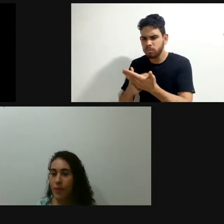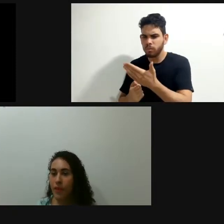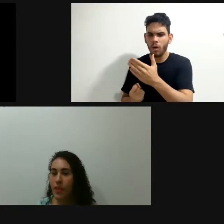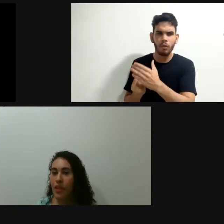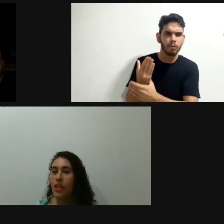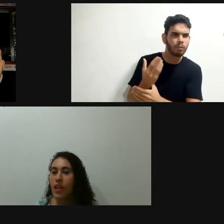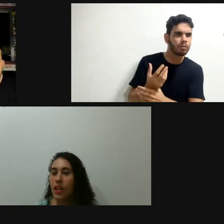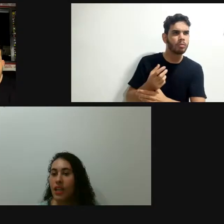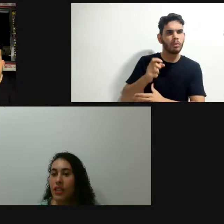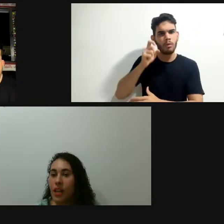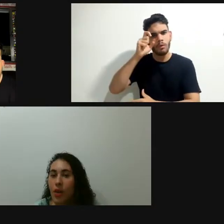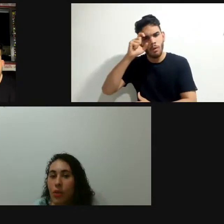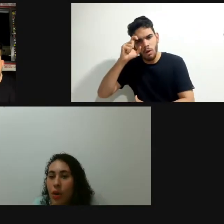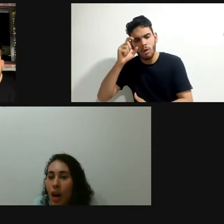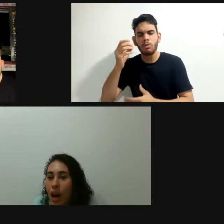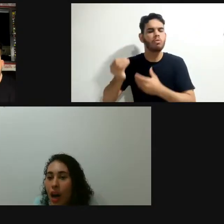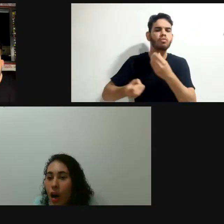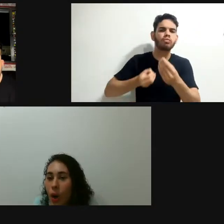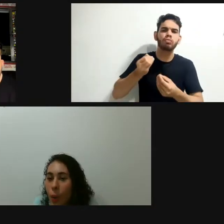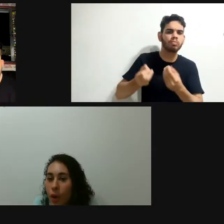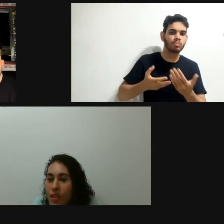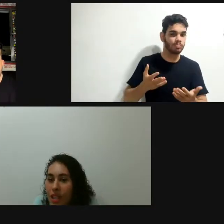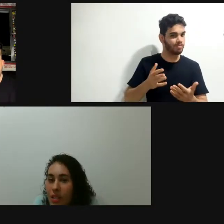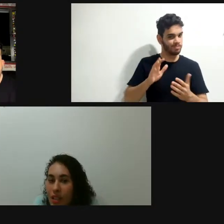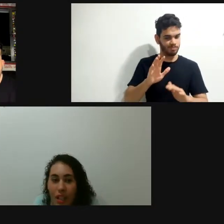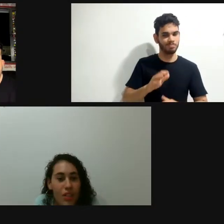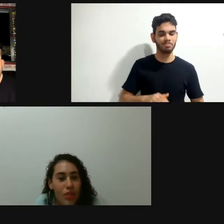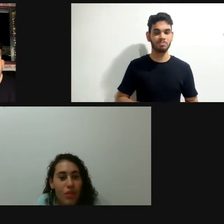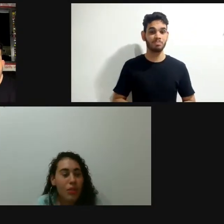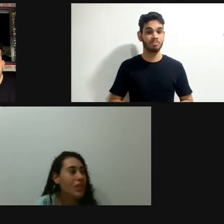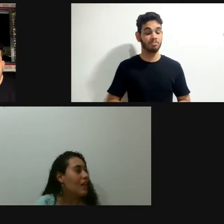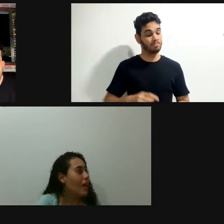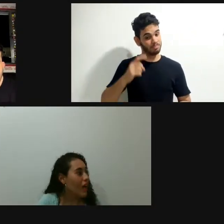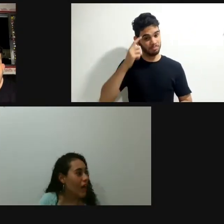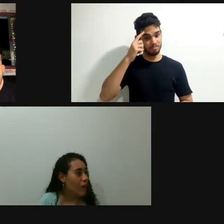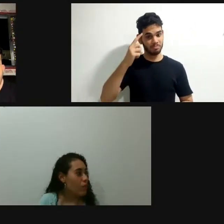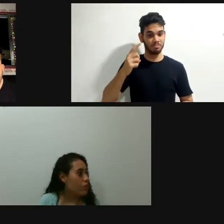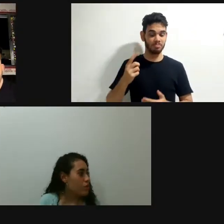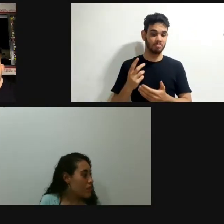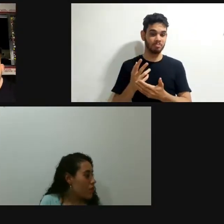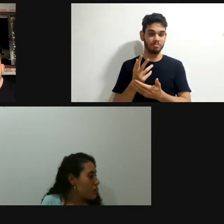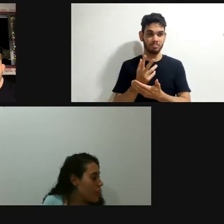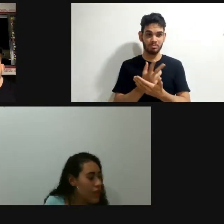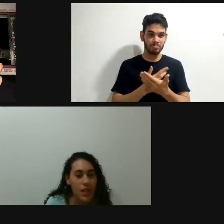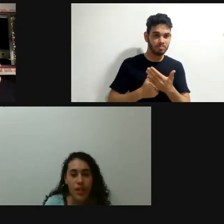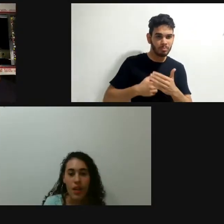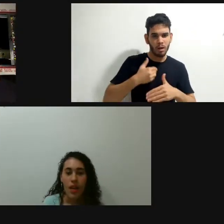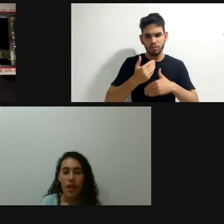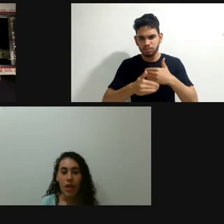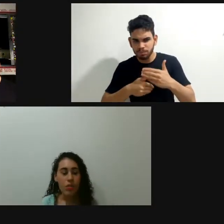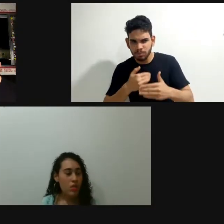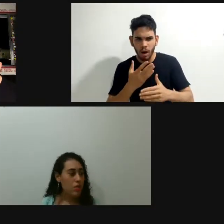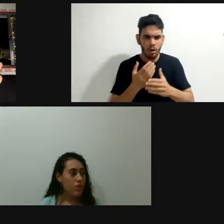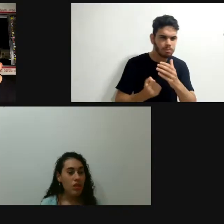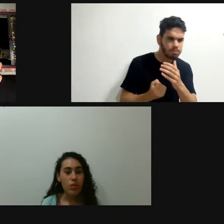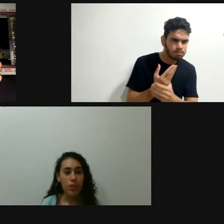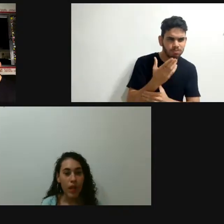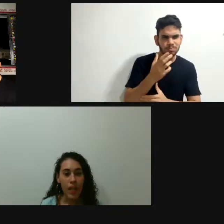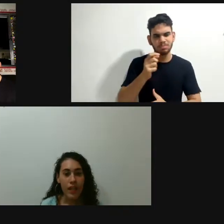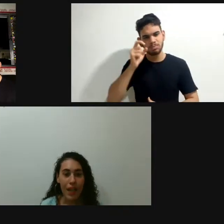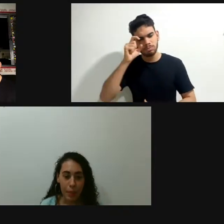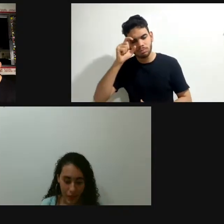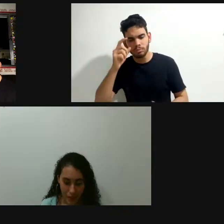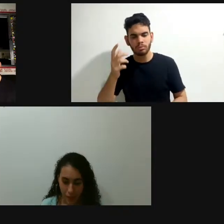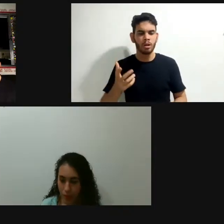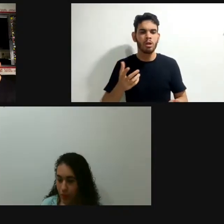mangá? Então, o processo criativo do mangá, a construção dele, eu divido